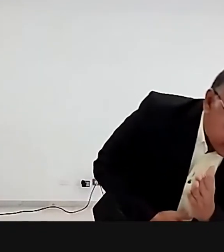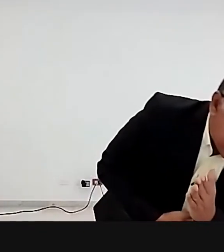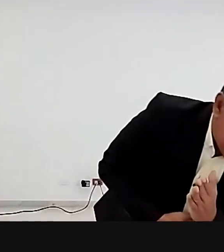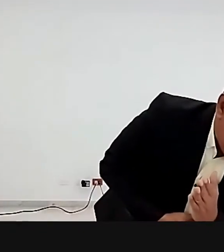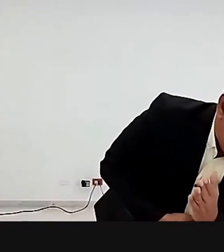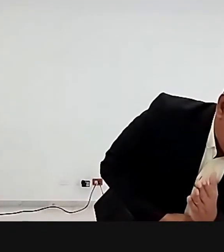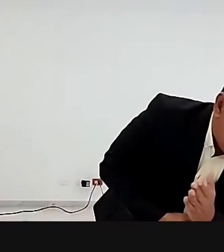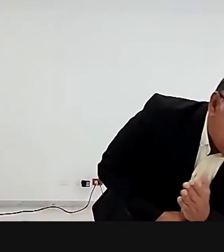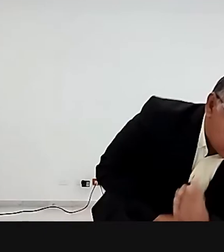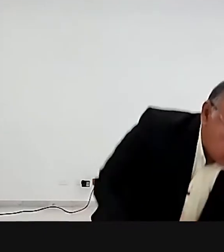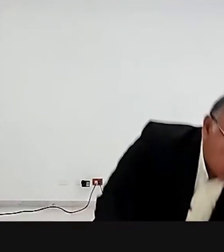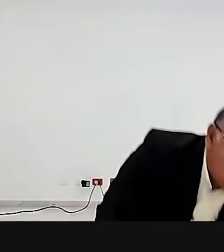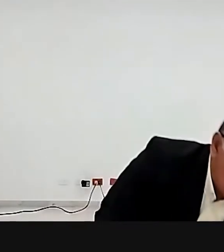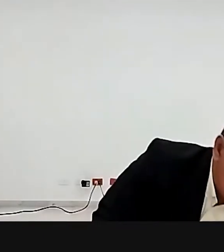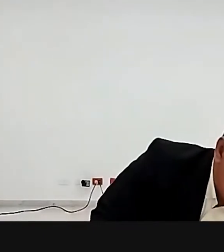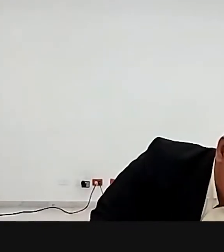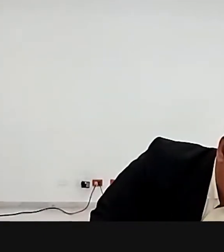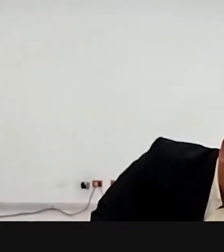queremos